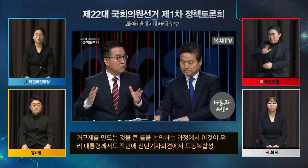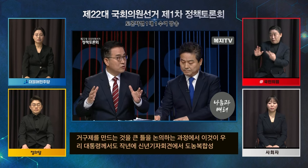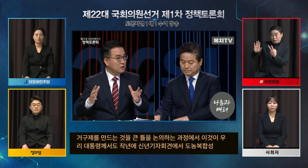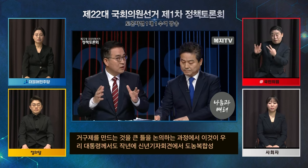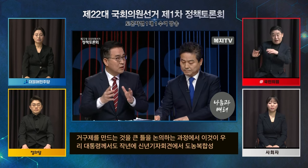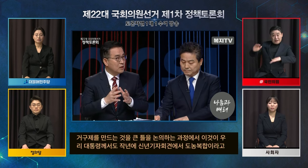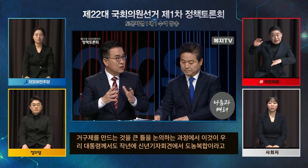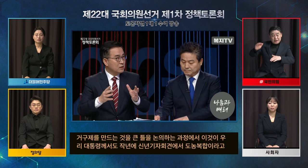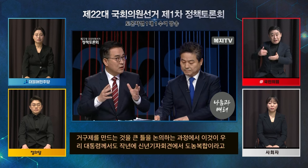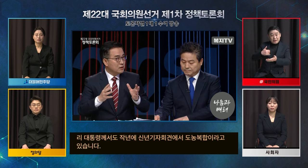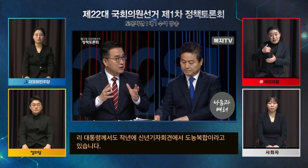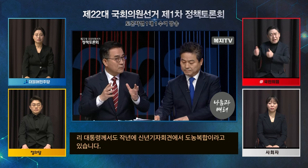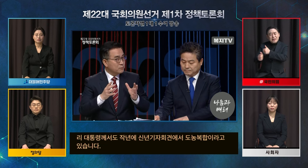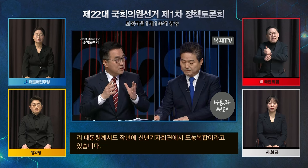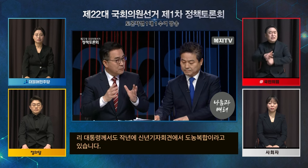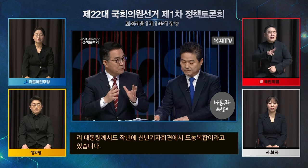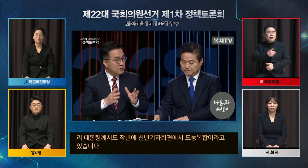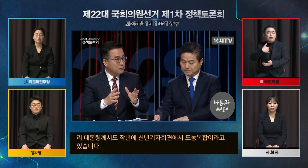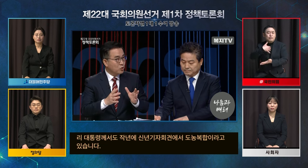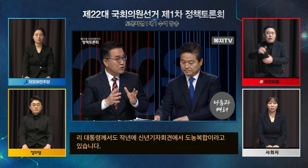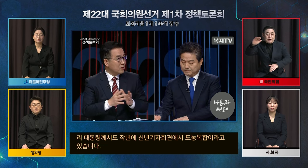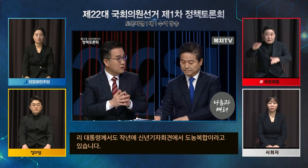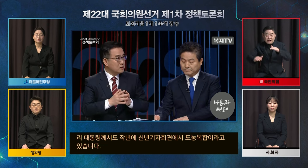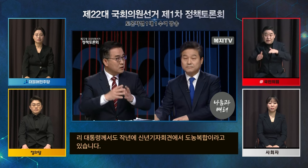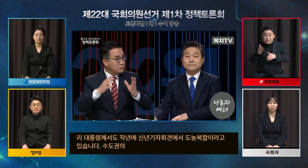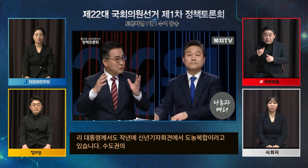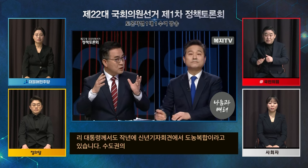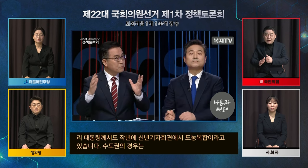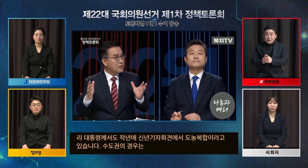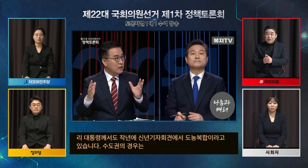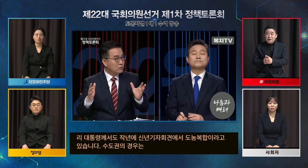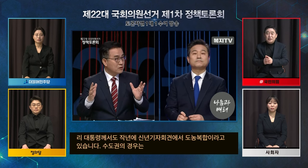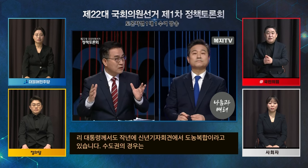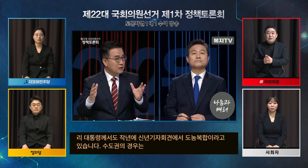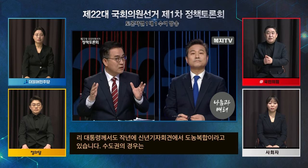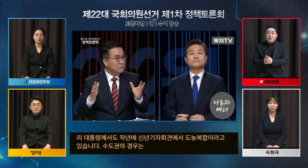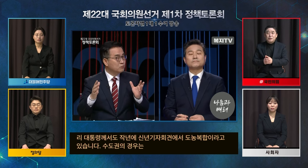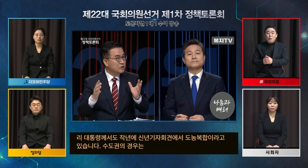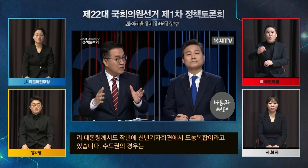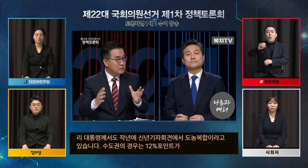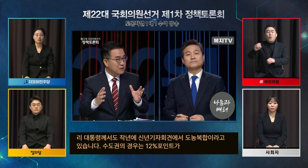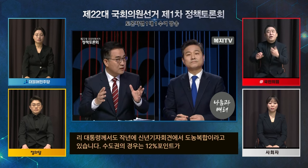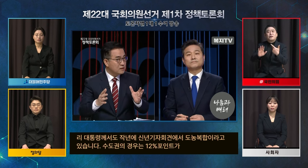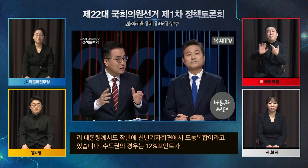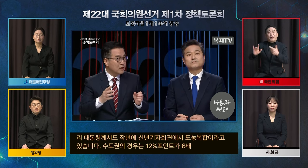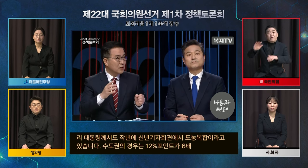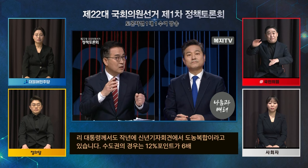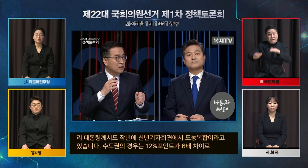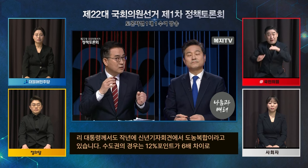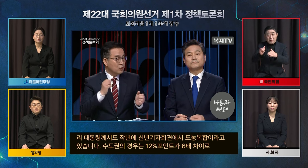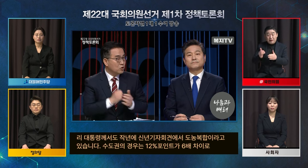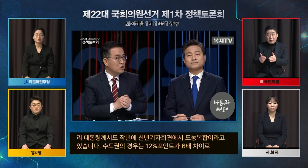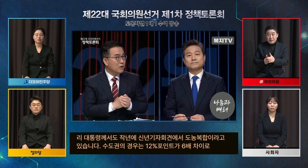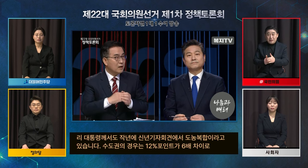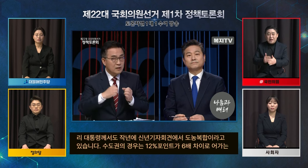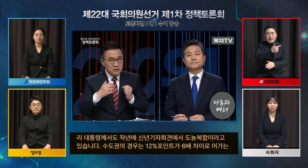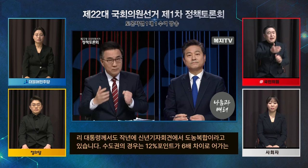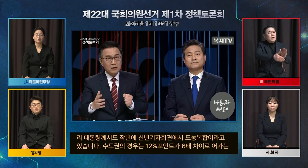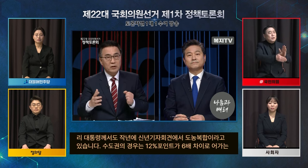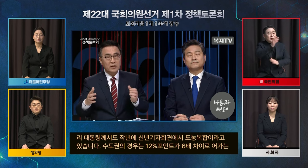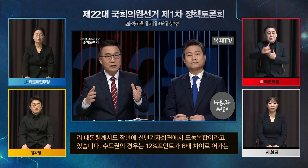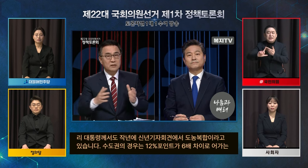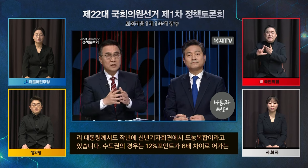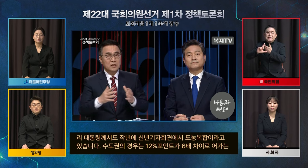수도권의 경우는 이게 12%포인트가 6배 차이로 늘어나는 이런 문제가 있습니다. 그래서 대도시와